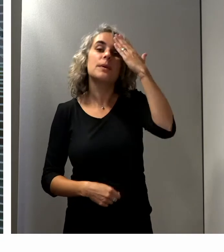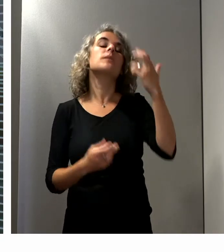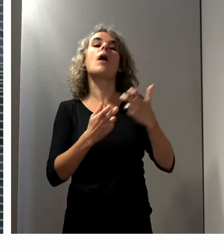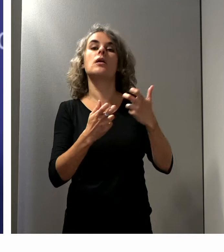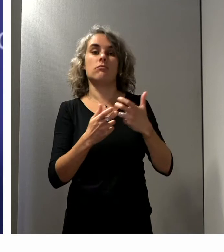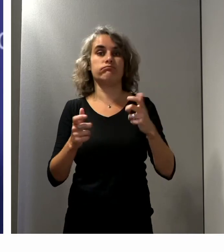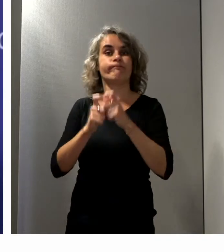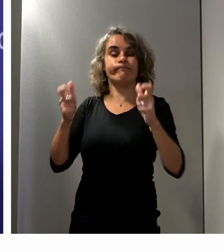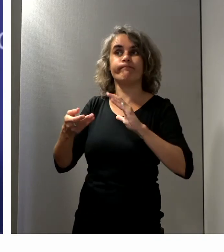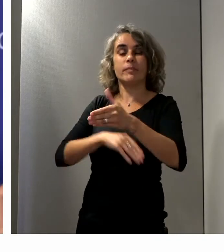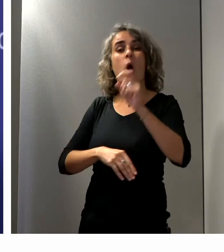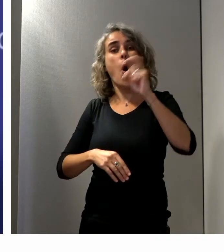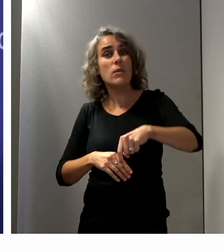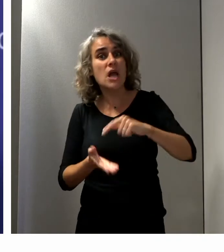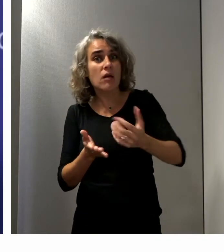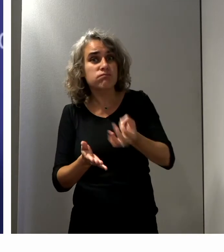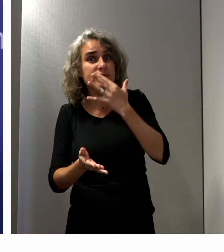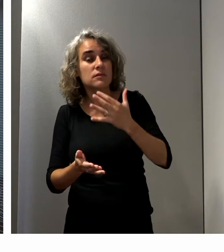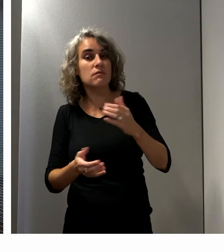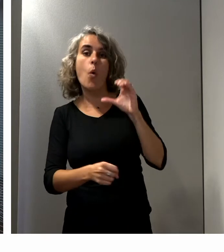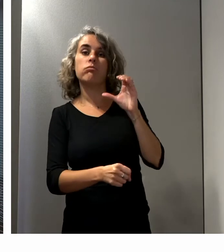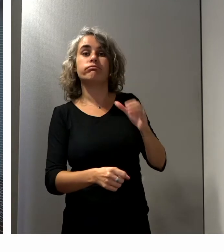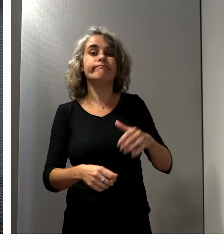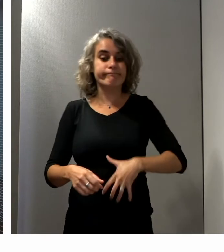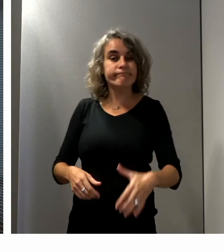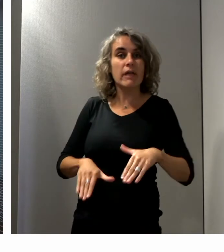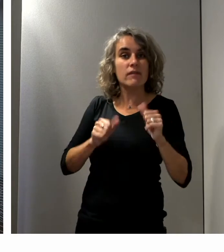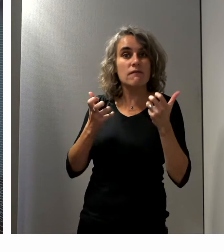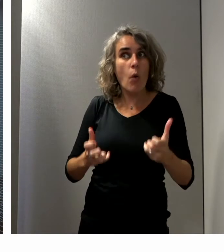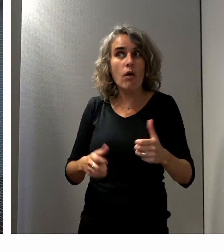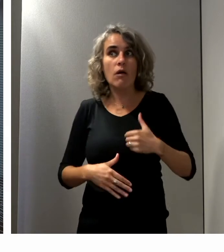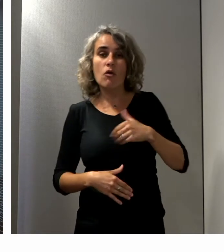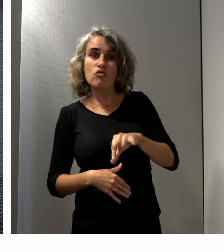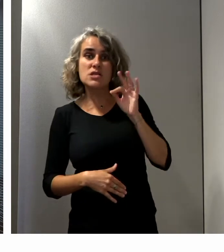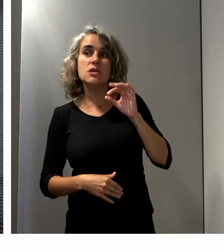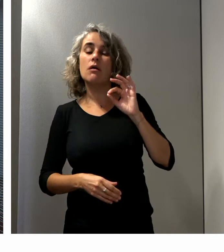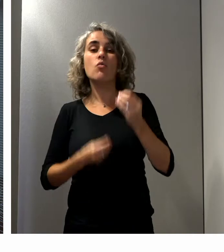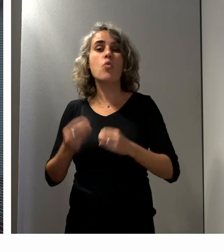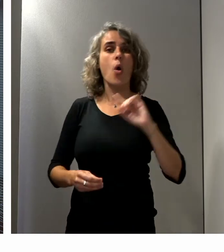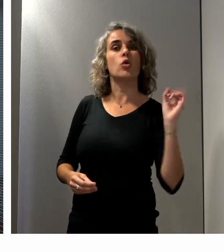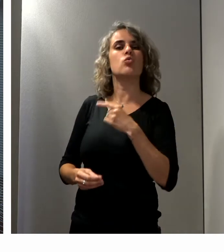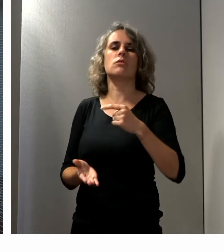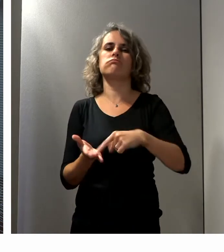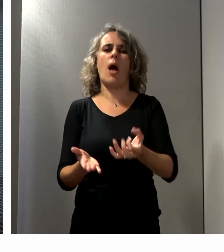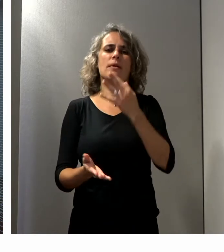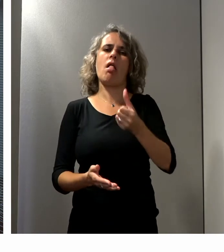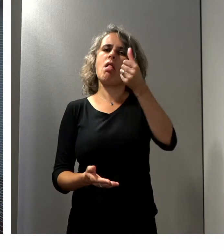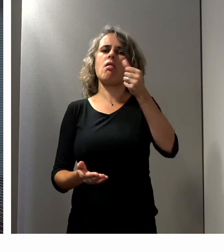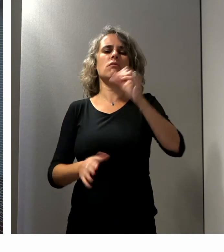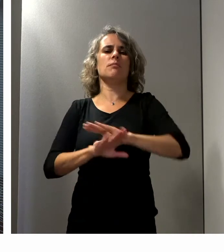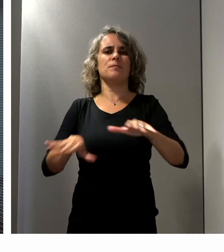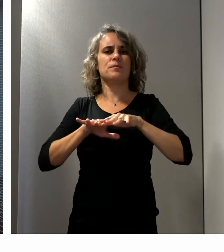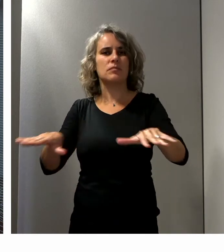un établissement médico-social ? Est-ce que je peux choisir ma contraception ou est-ce que c'est la même pilule pour tout le monde ? Vous voyez ? Quel est le choix,